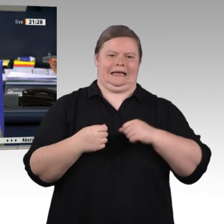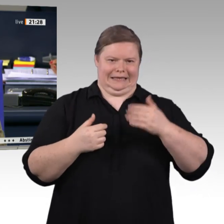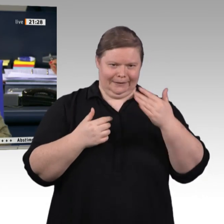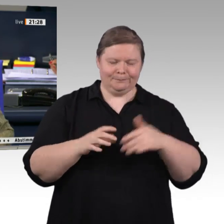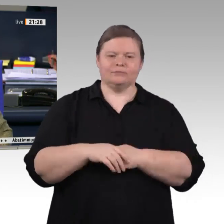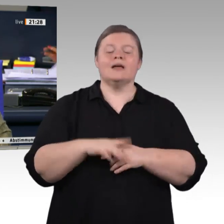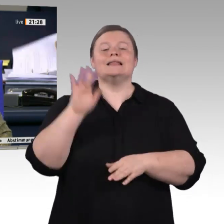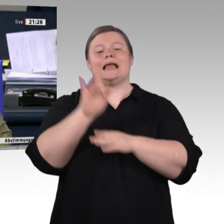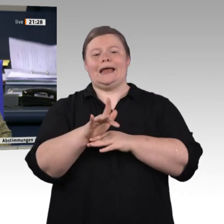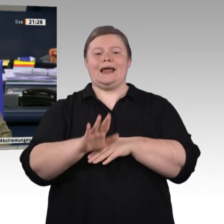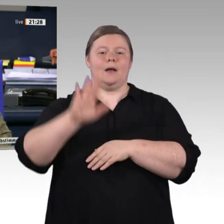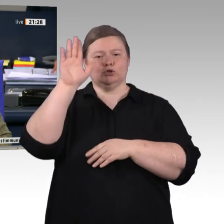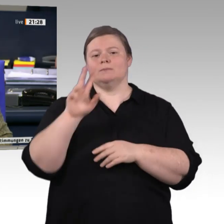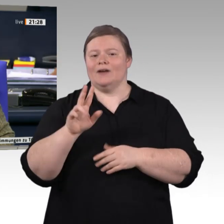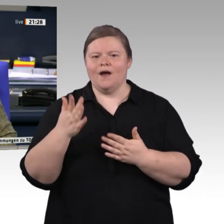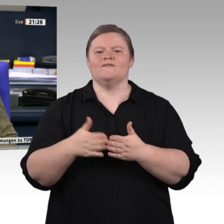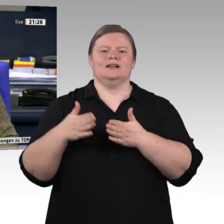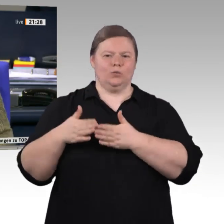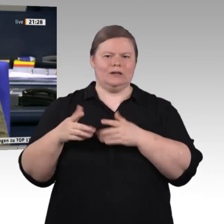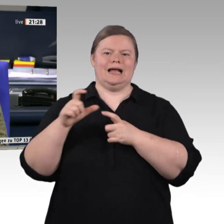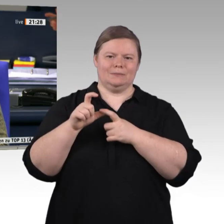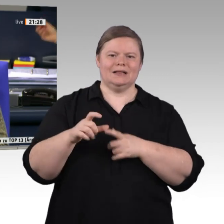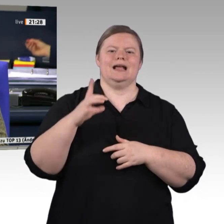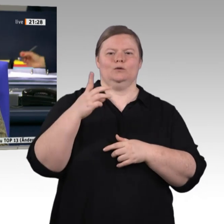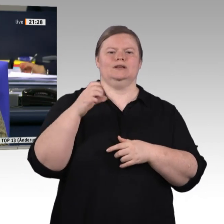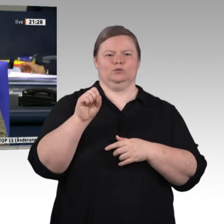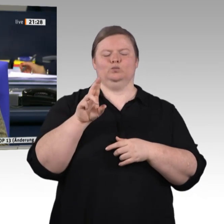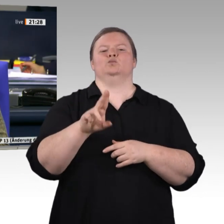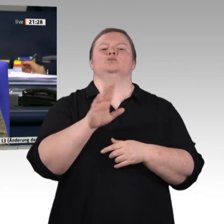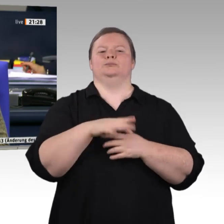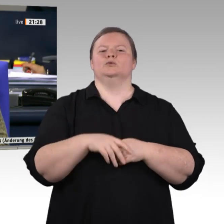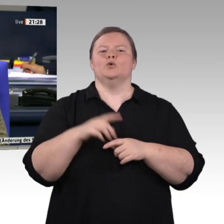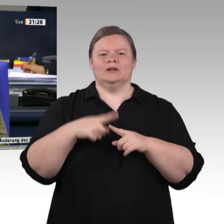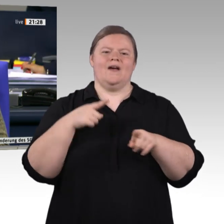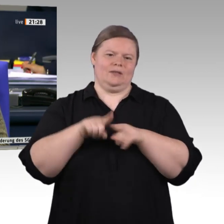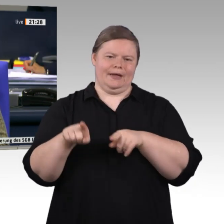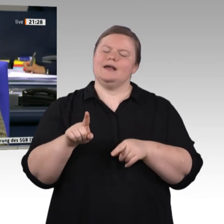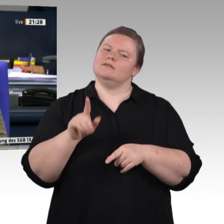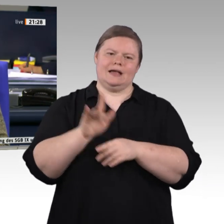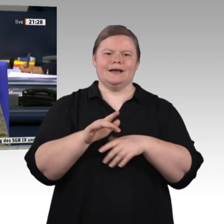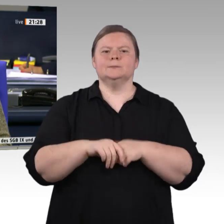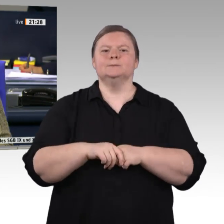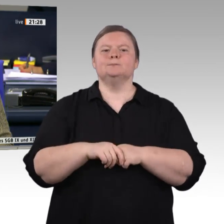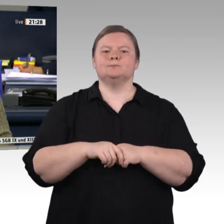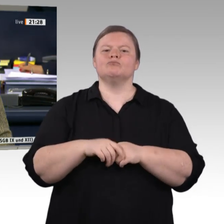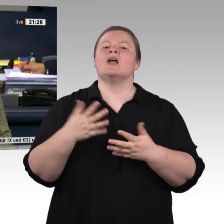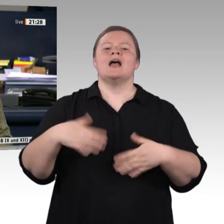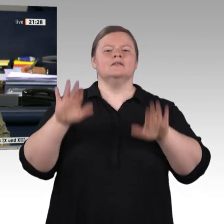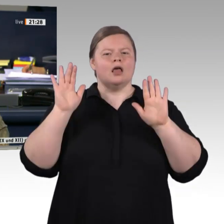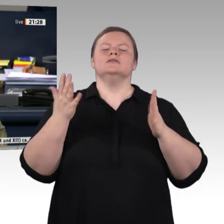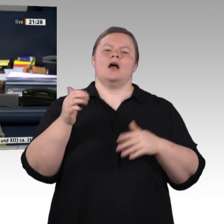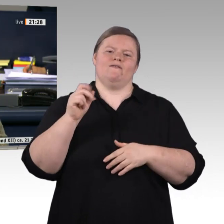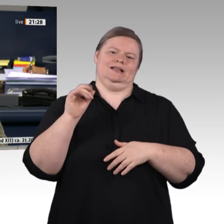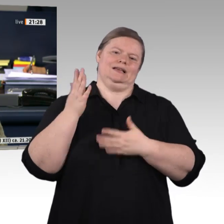enthalten hat sich die Fraktion der AfD. Ich bitte nun diejenigen, die dem Gesetzentwurf in der Ausschussfassung zustimmen wollen, um